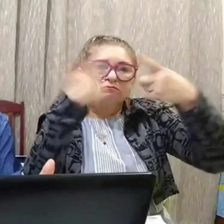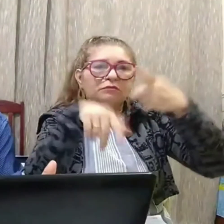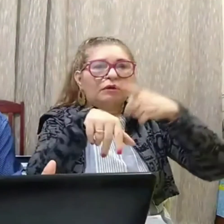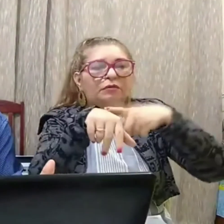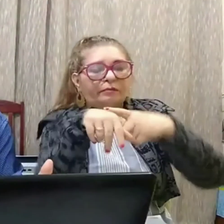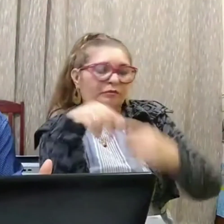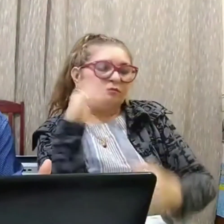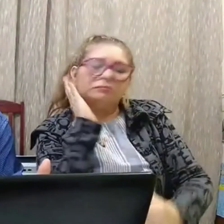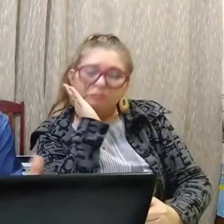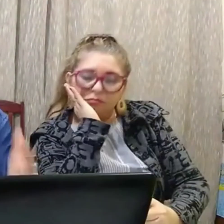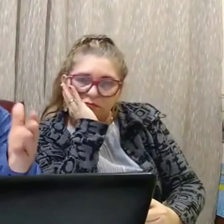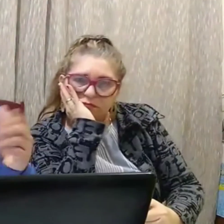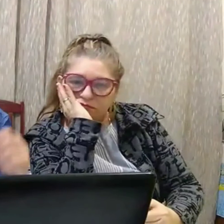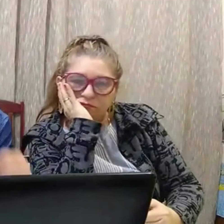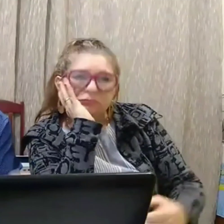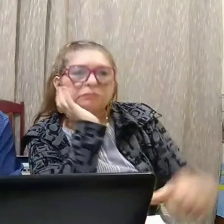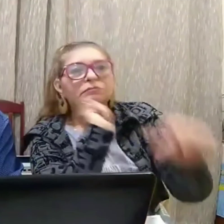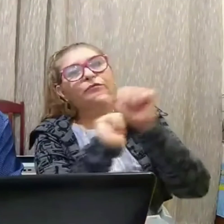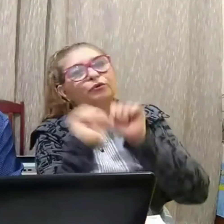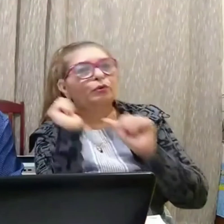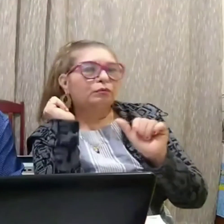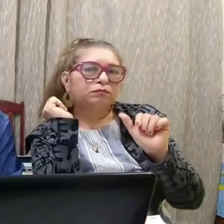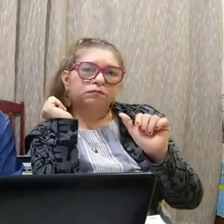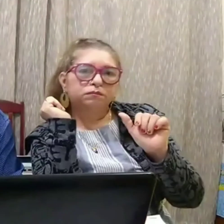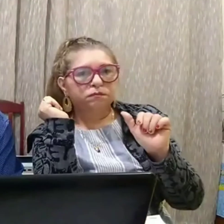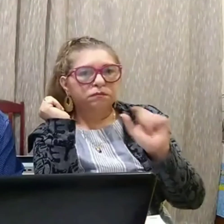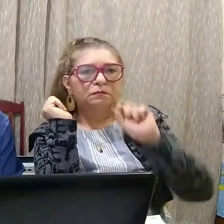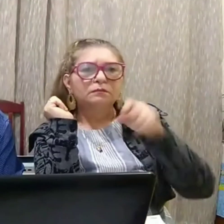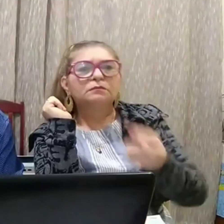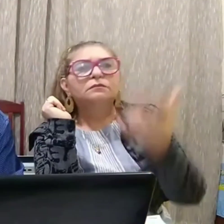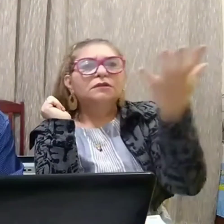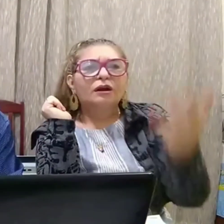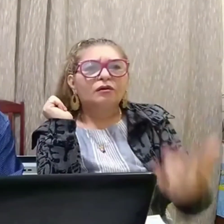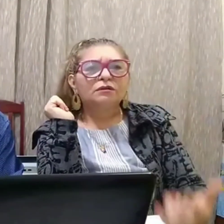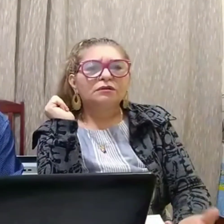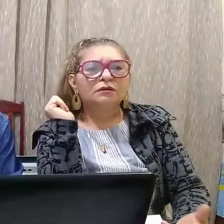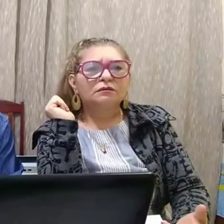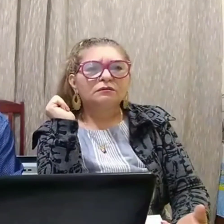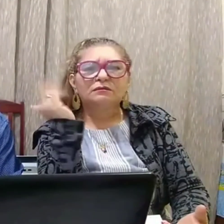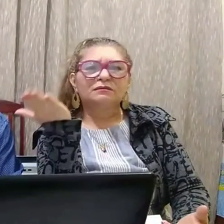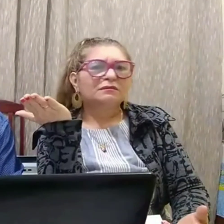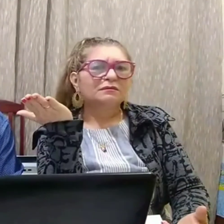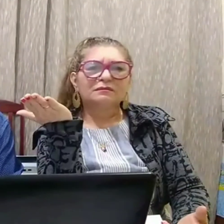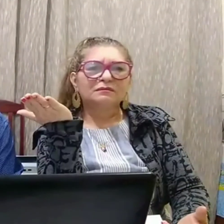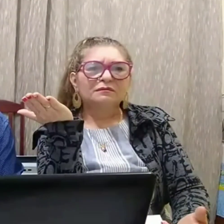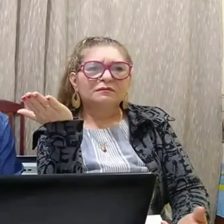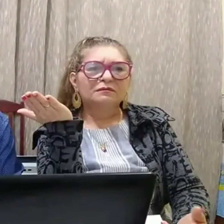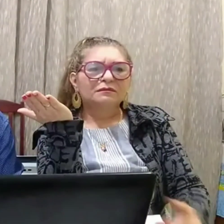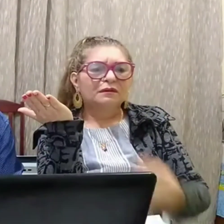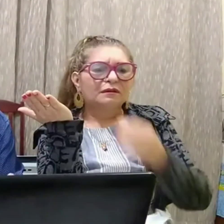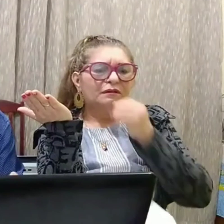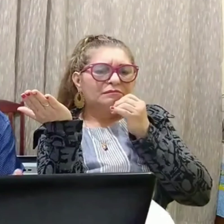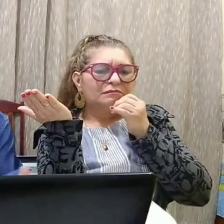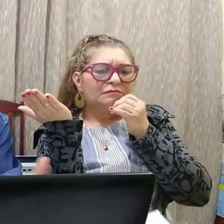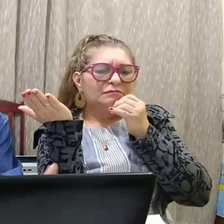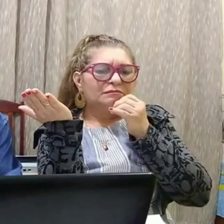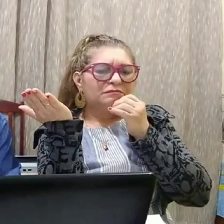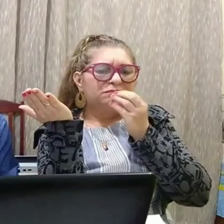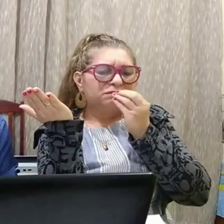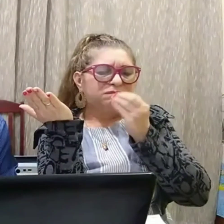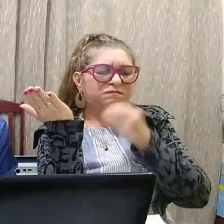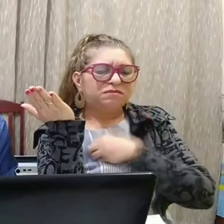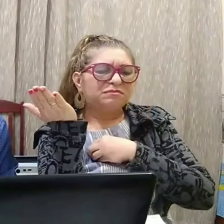coisa mudou. O que aconteceu? Por que houve essa mudança na sua vida? É o que